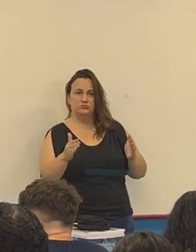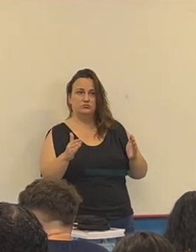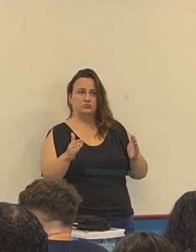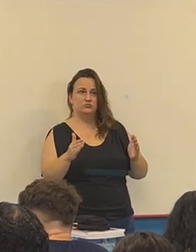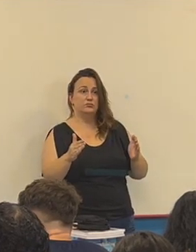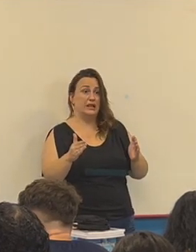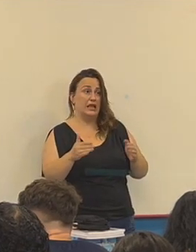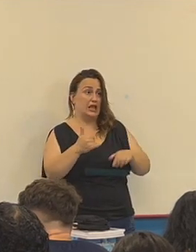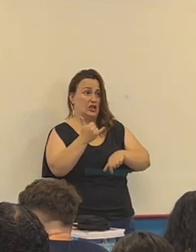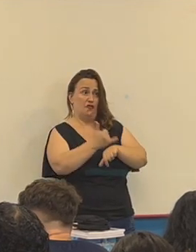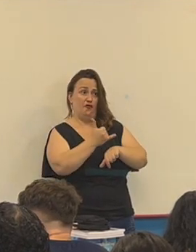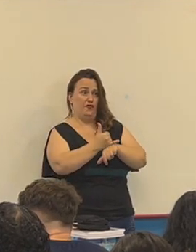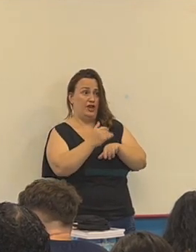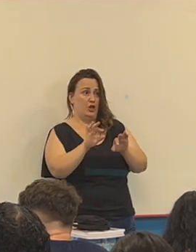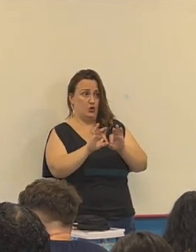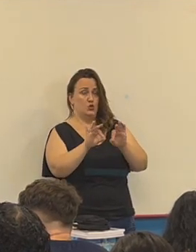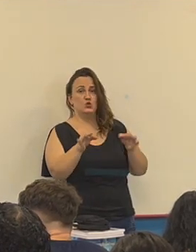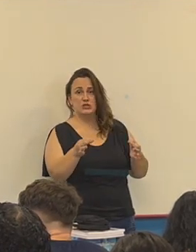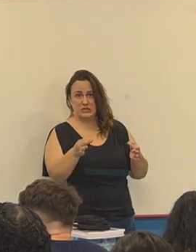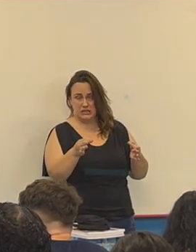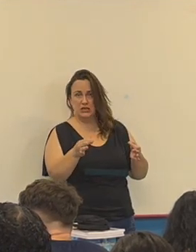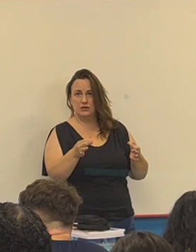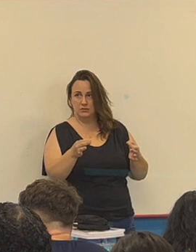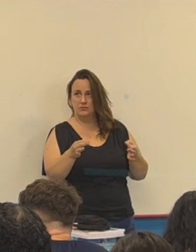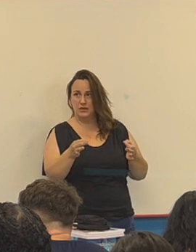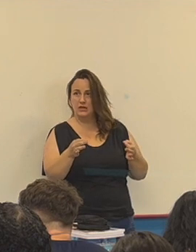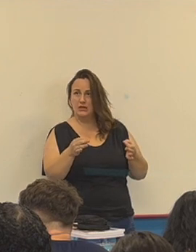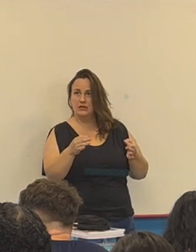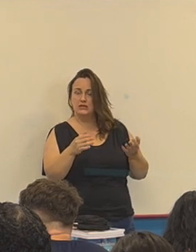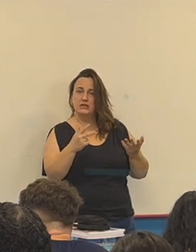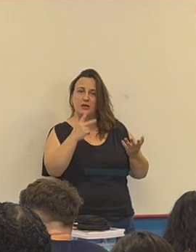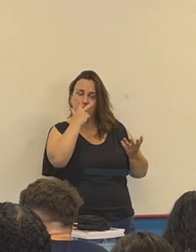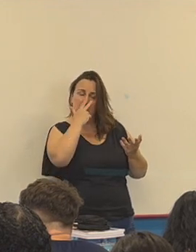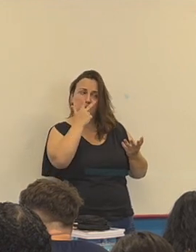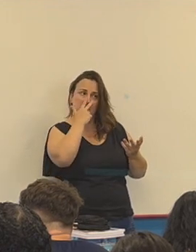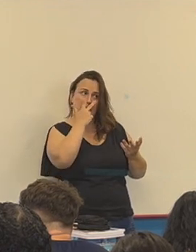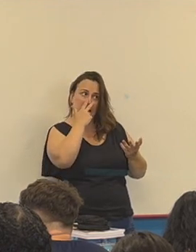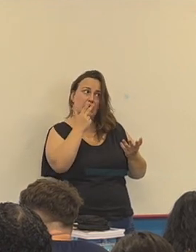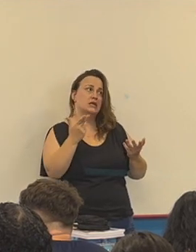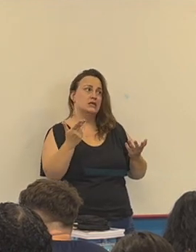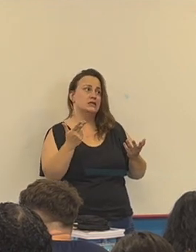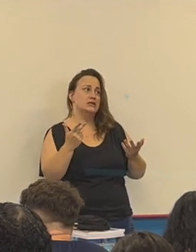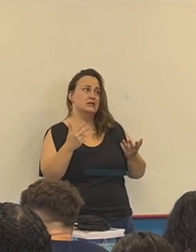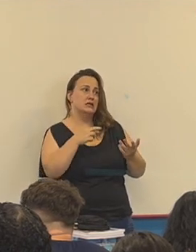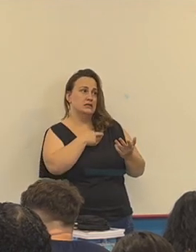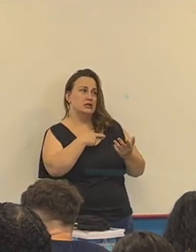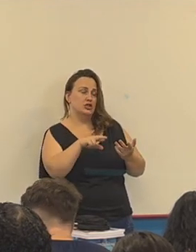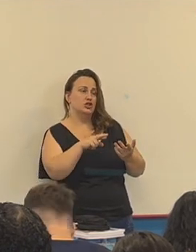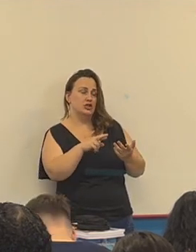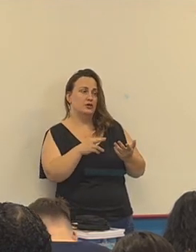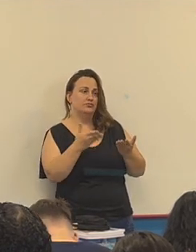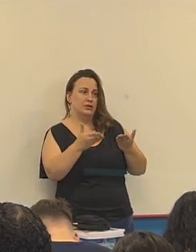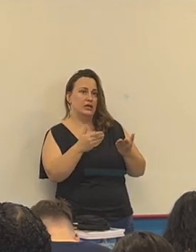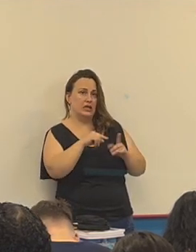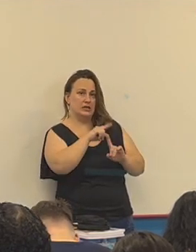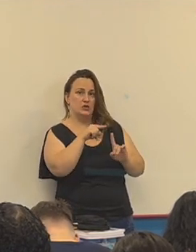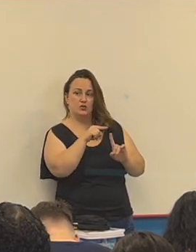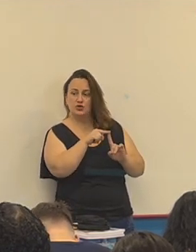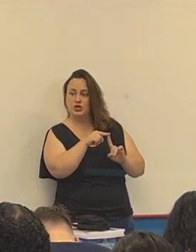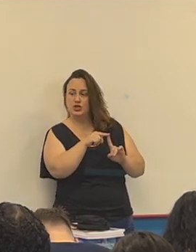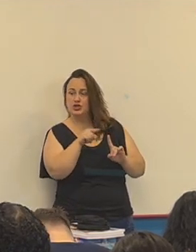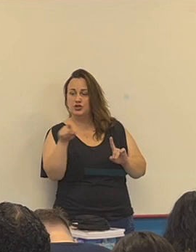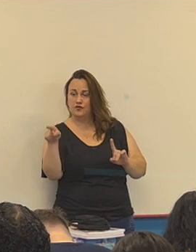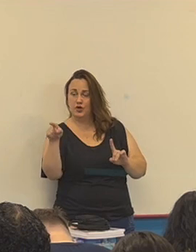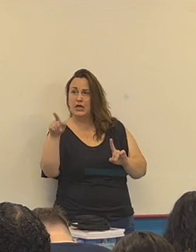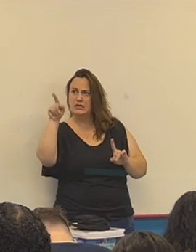aquela estrutura de andaime que não tem nenhum valor estético, ele funcionasse como uma arquitetura religiosa. Então essa que era a intenção.